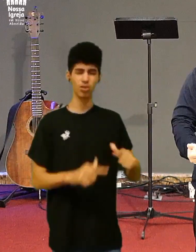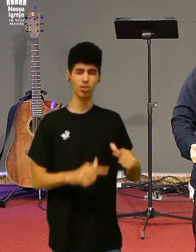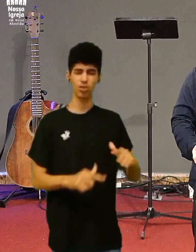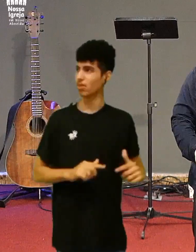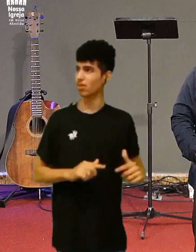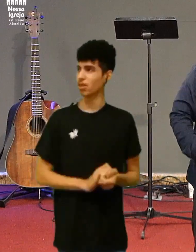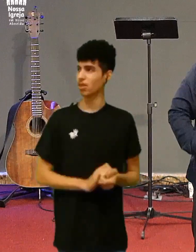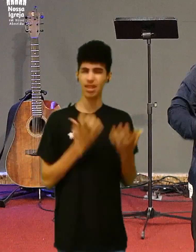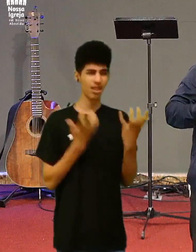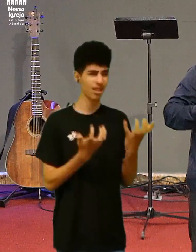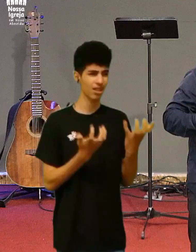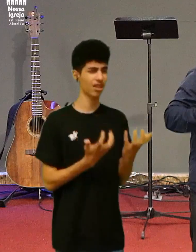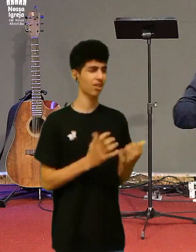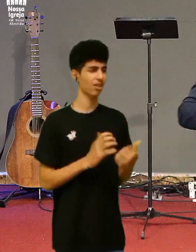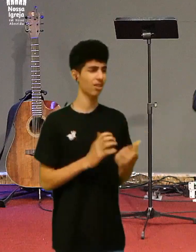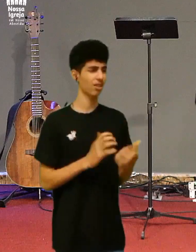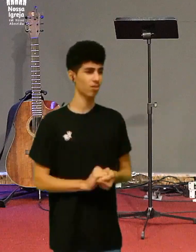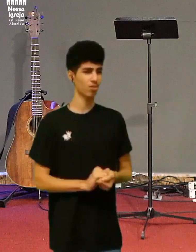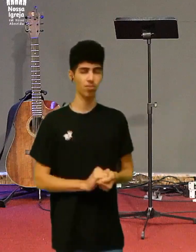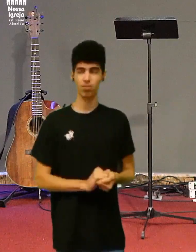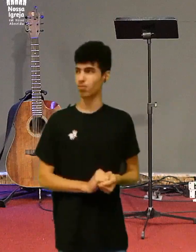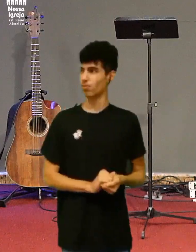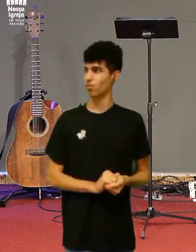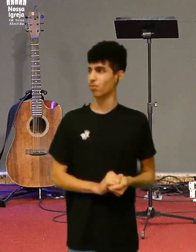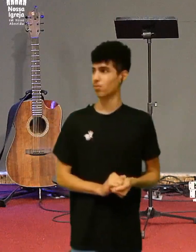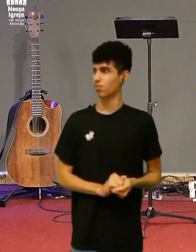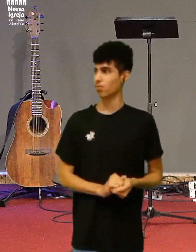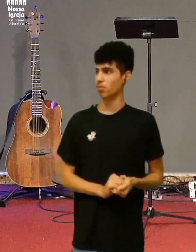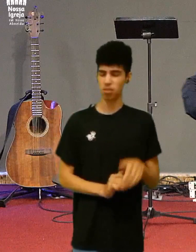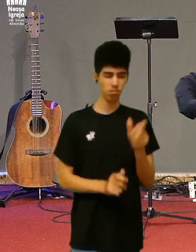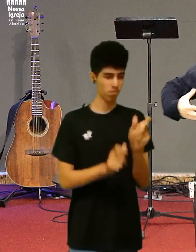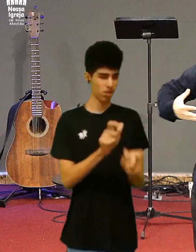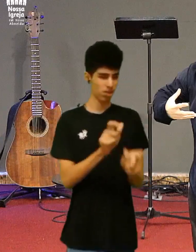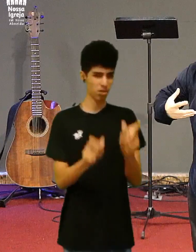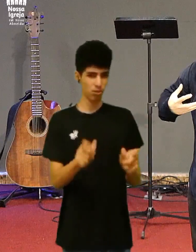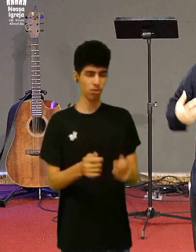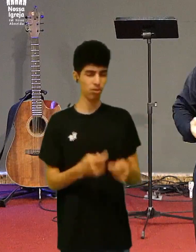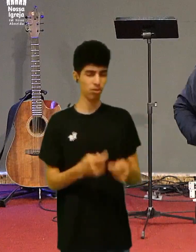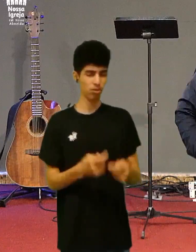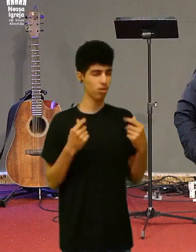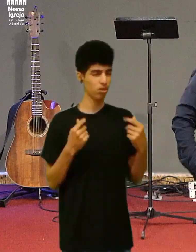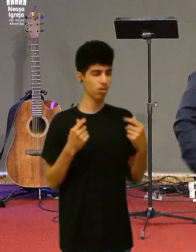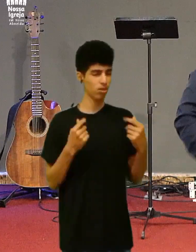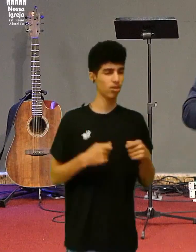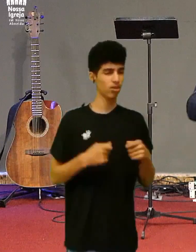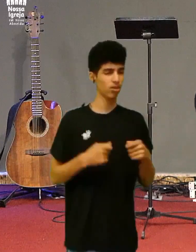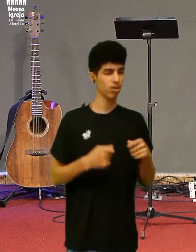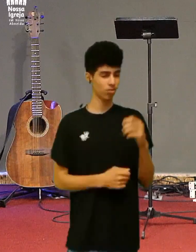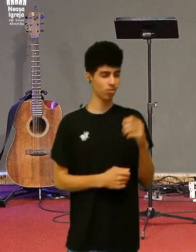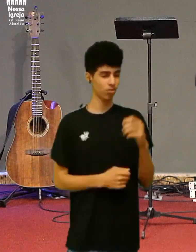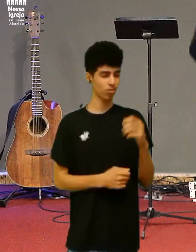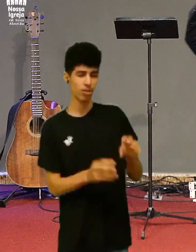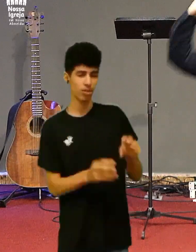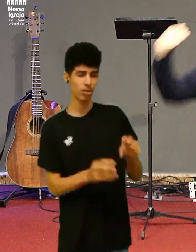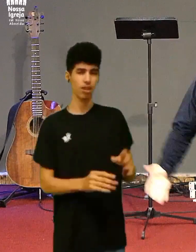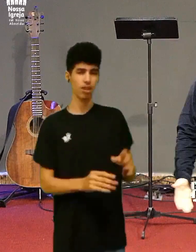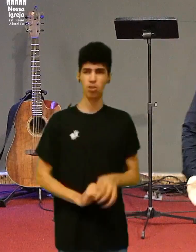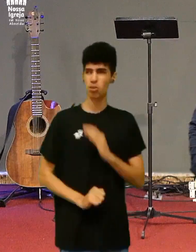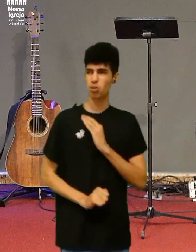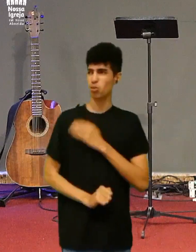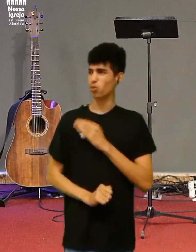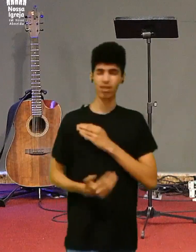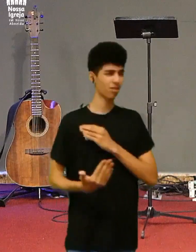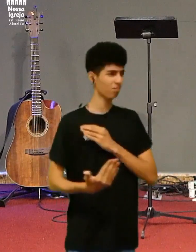tentando alcançar pessoas que precisam ser discipuladas, estão com seu coração fechado, pessoas que precisam ser alcançadas